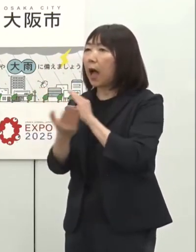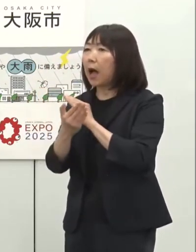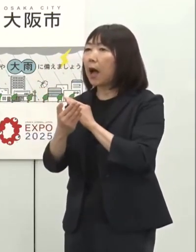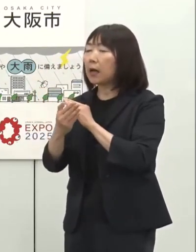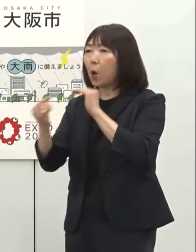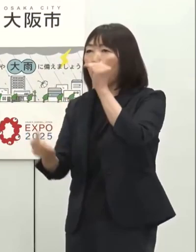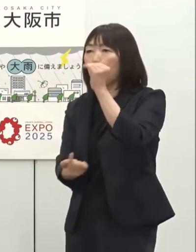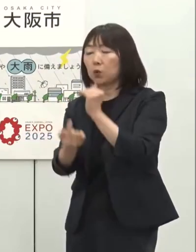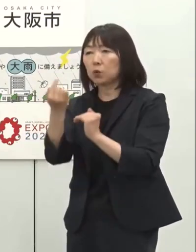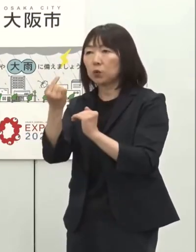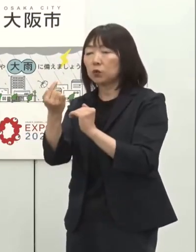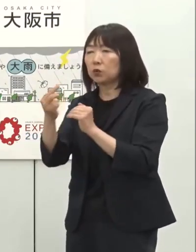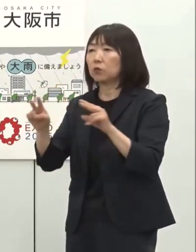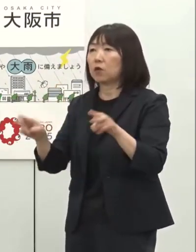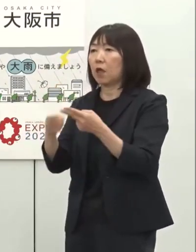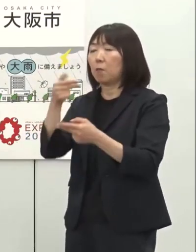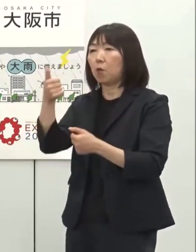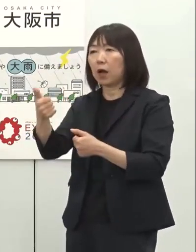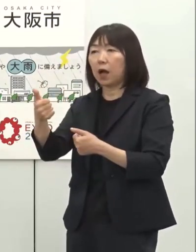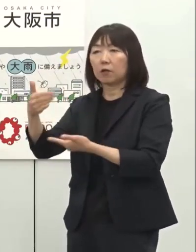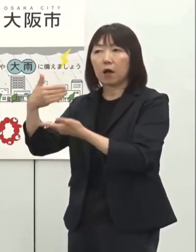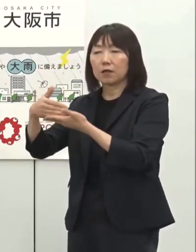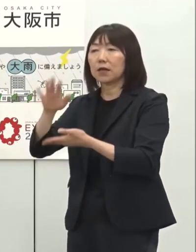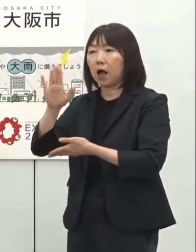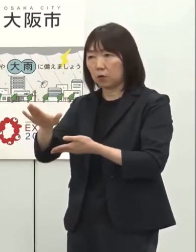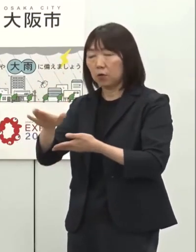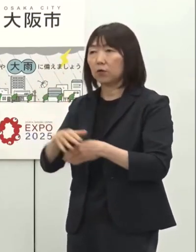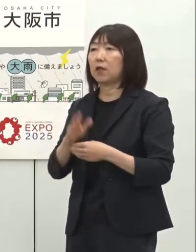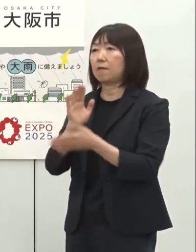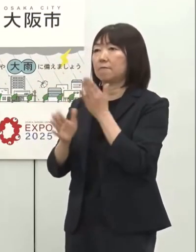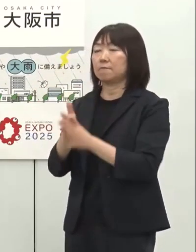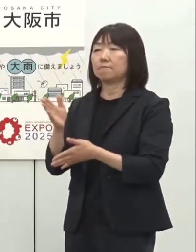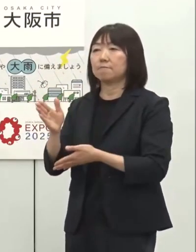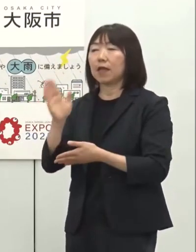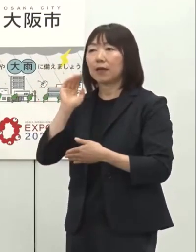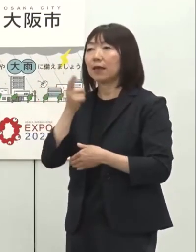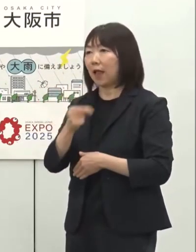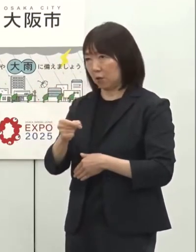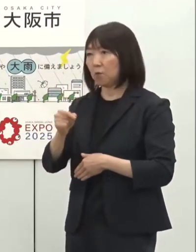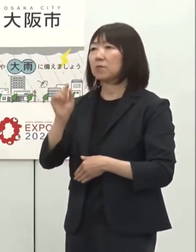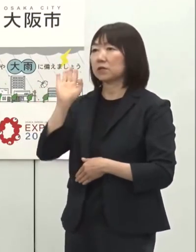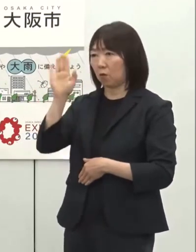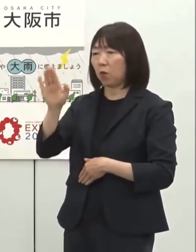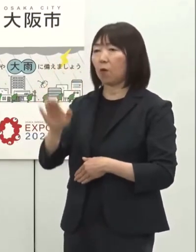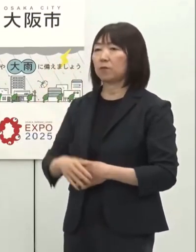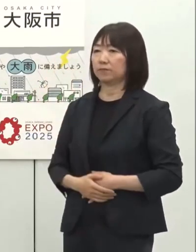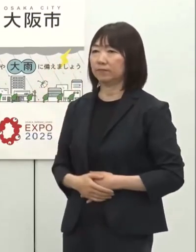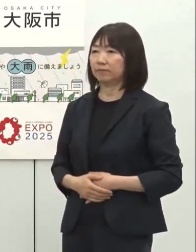また改めて聞かせていただきます。 次の質問をお受けします。